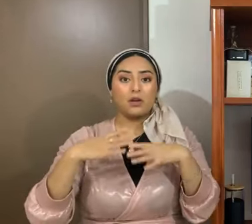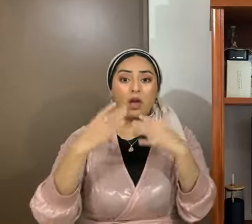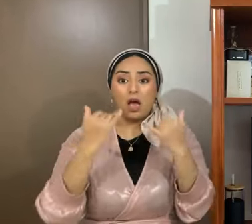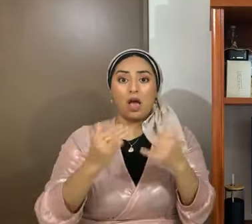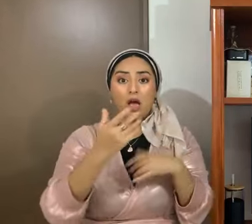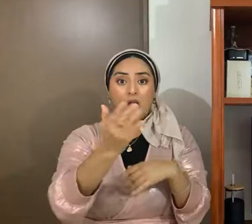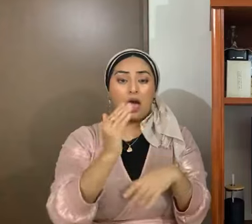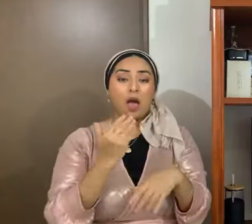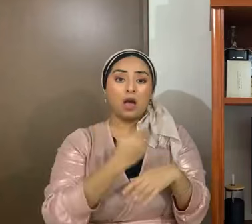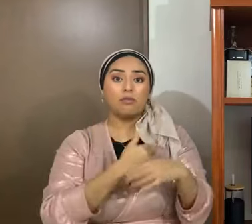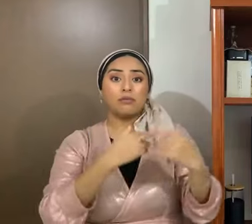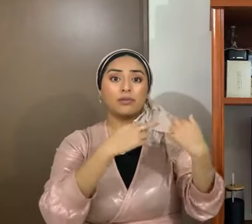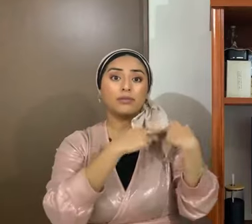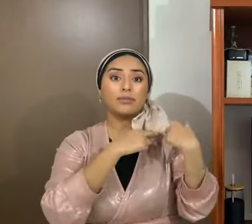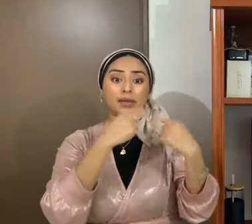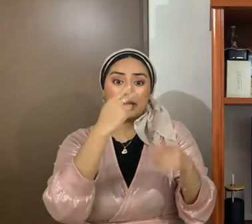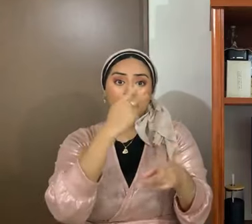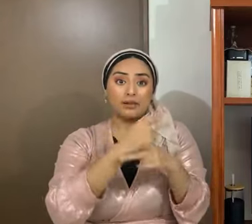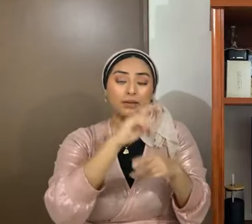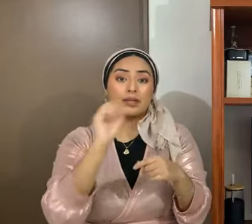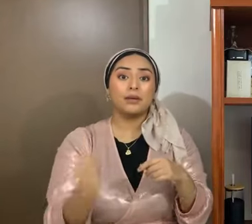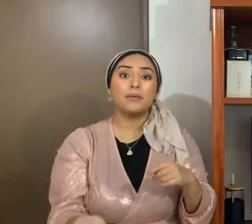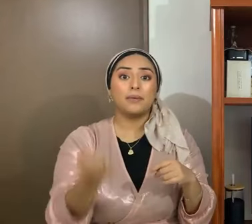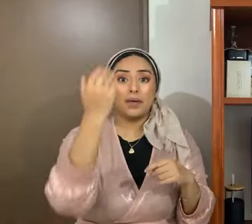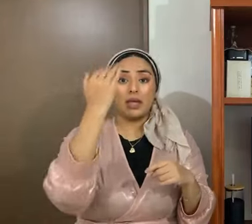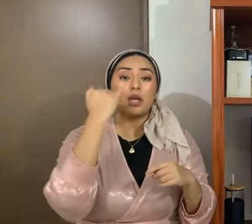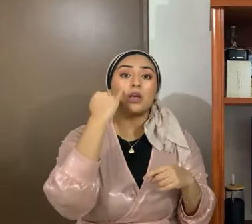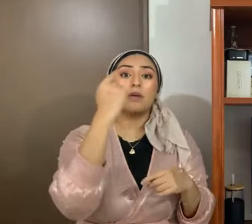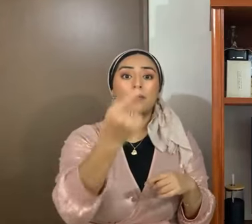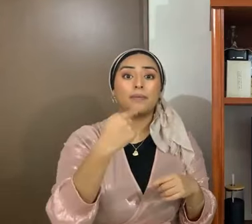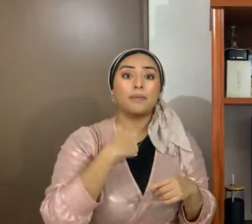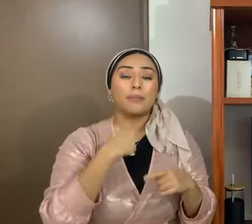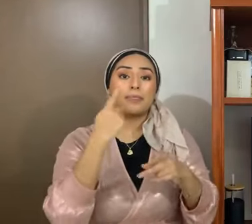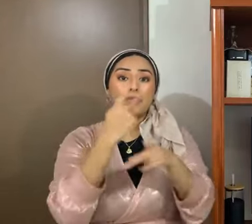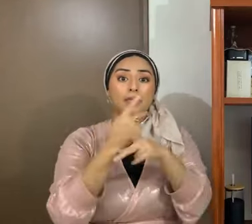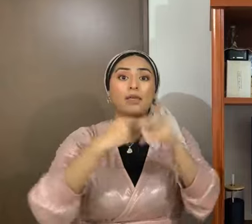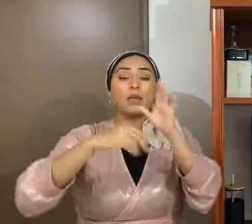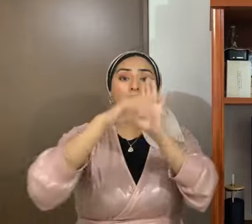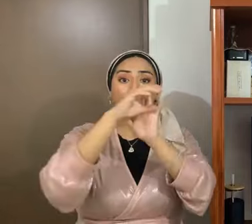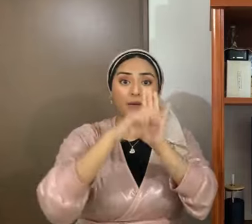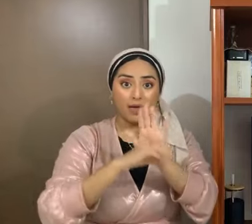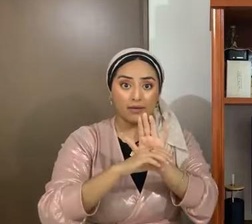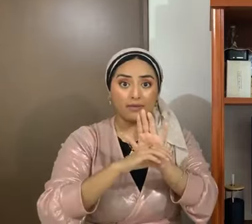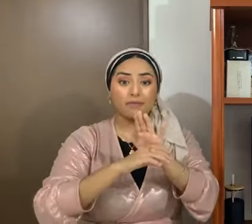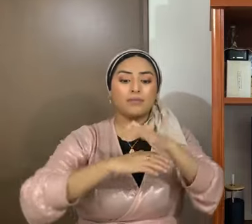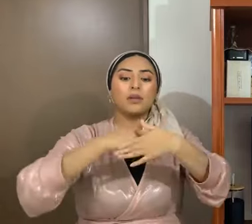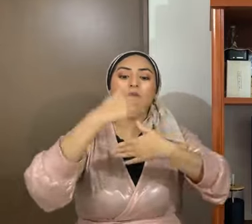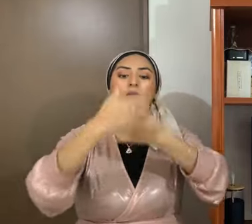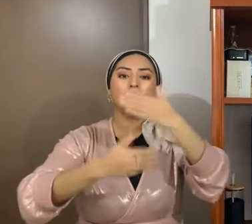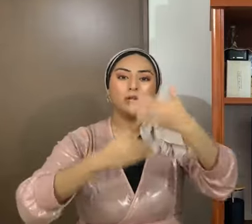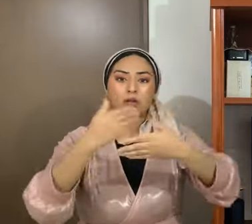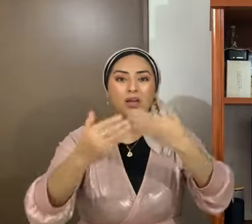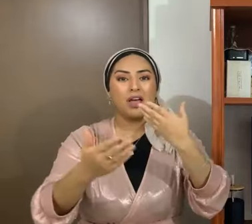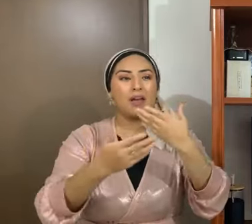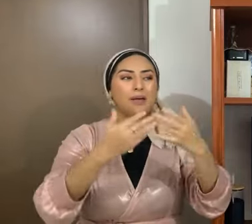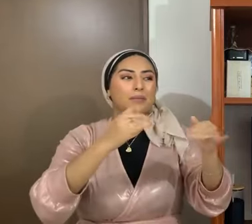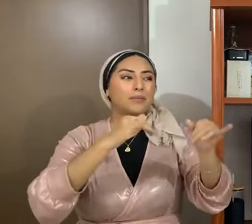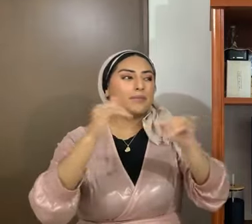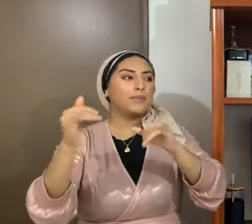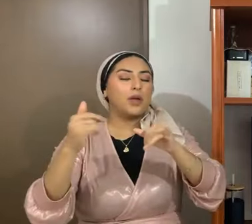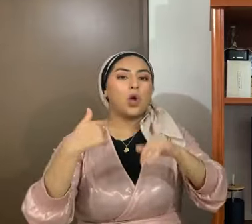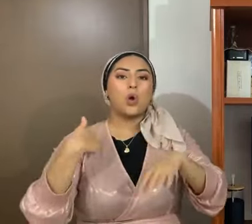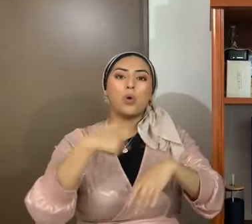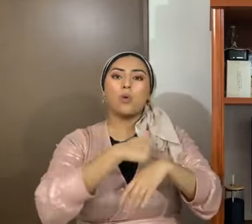nos corresponde, por ejemplo, guardar el Shabbat, si nosotros vamos guardando mandamientos tras mandamientos, es como si